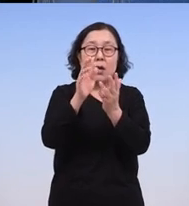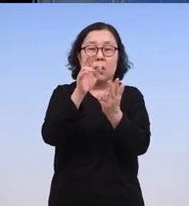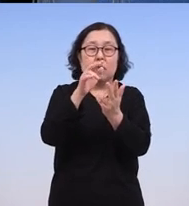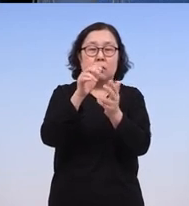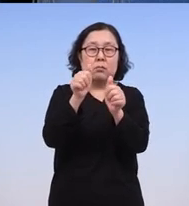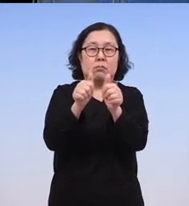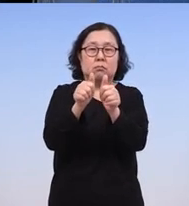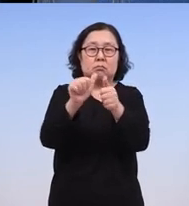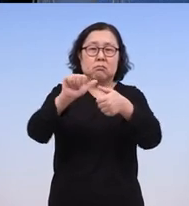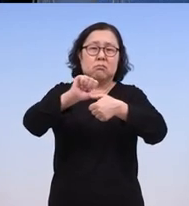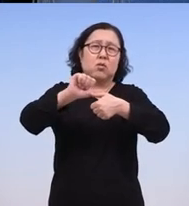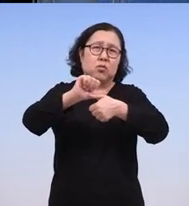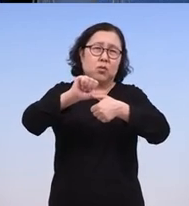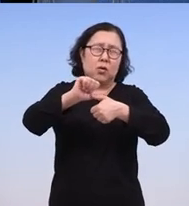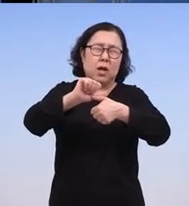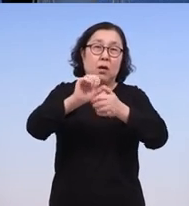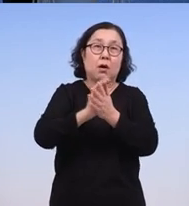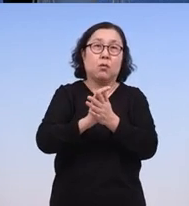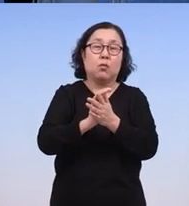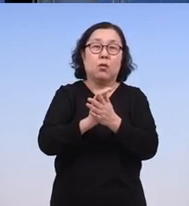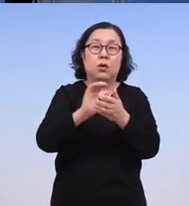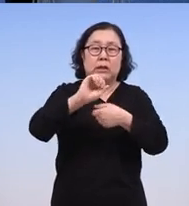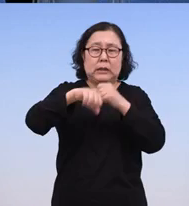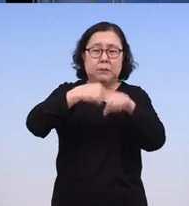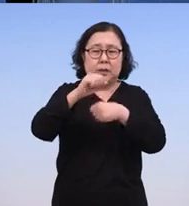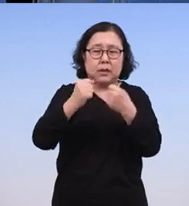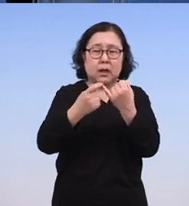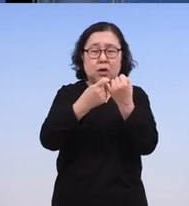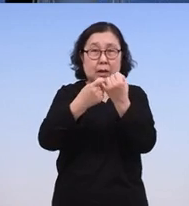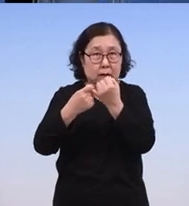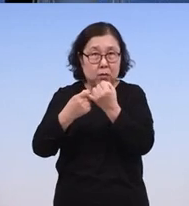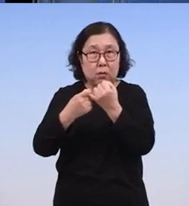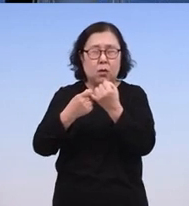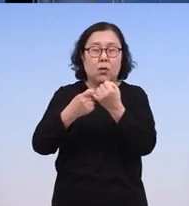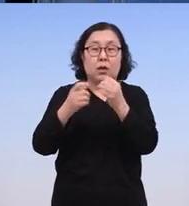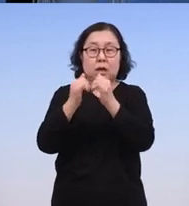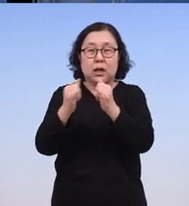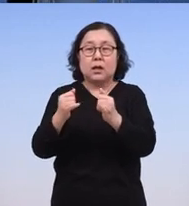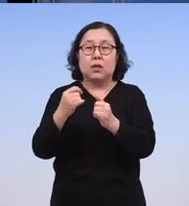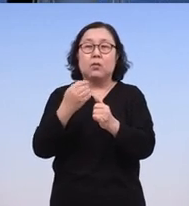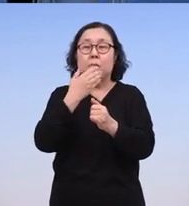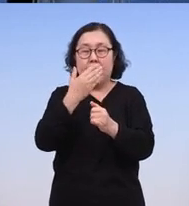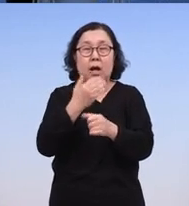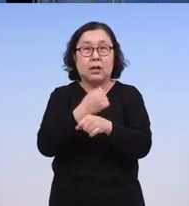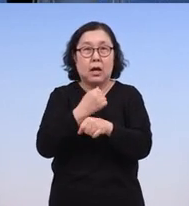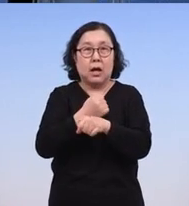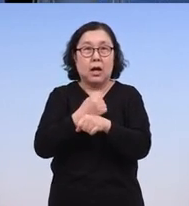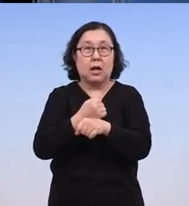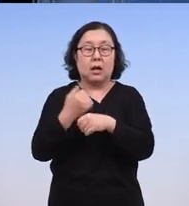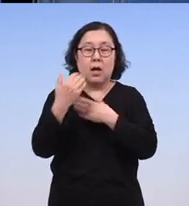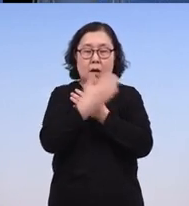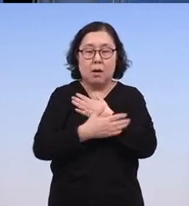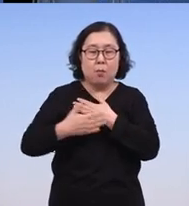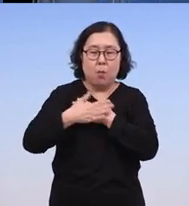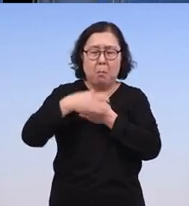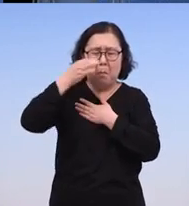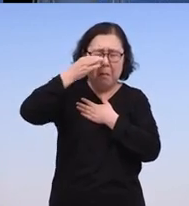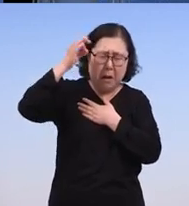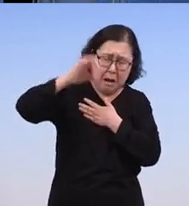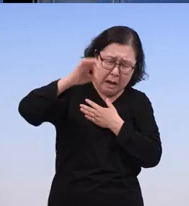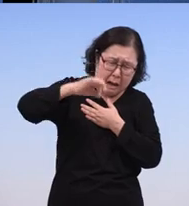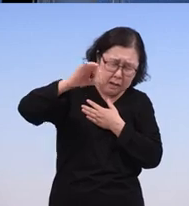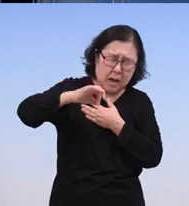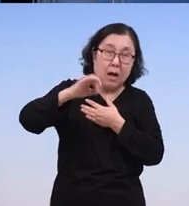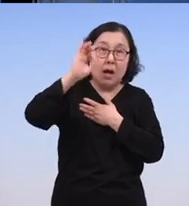따라서 동성애와 수간은 보통의 포유동물에게서 볼 수 있고 인간에게도 허용할 수 있다고 결론 짓는다. 몸을